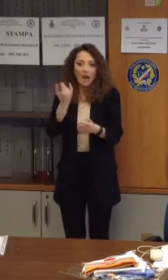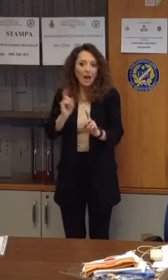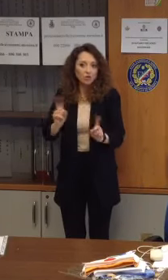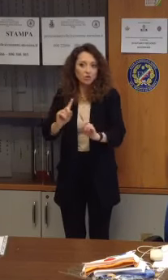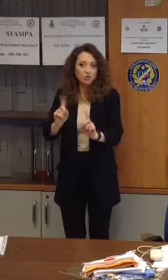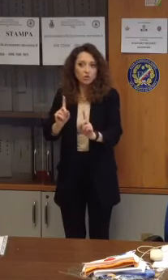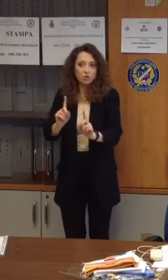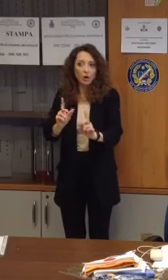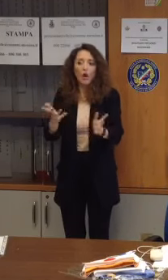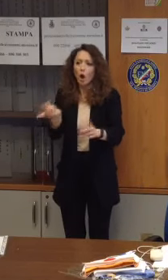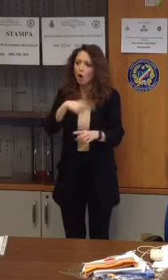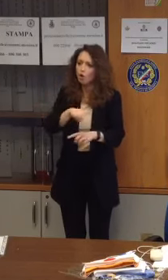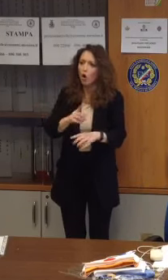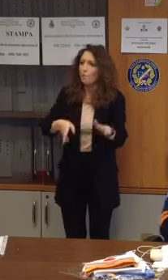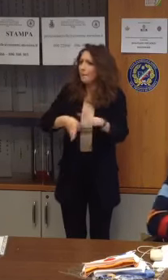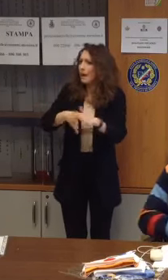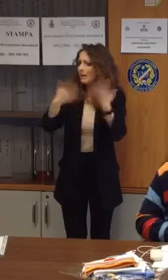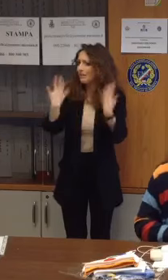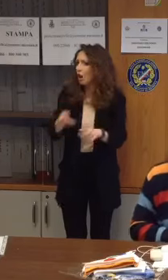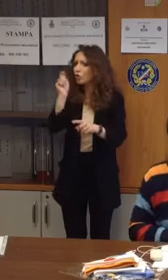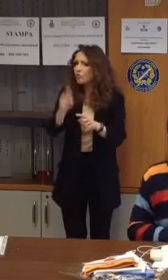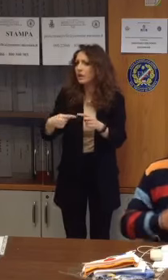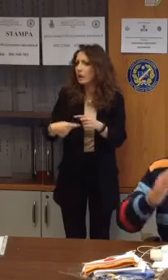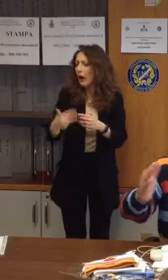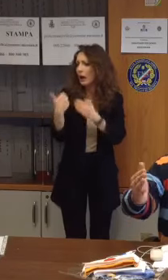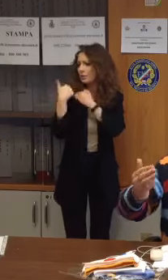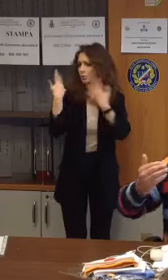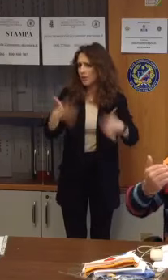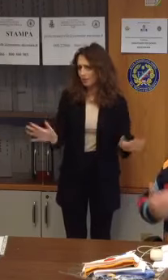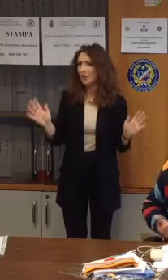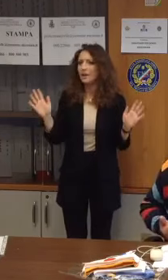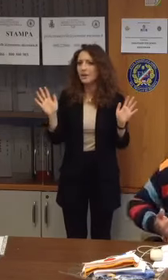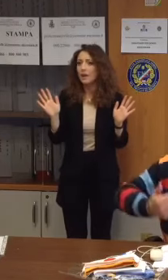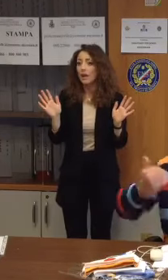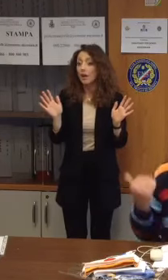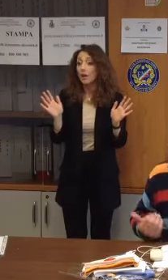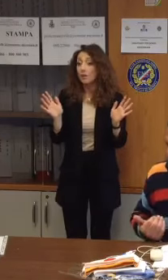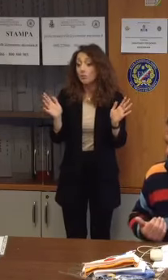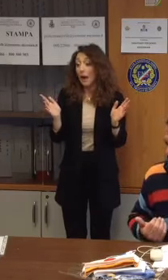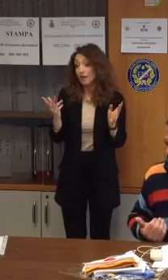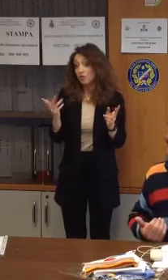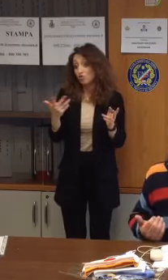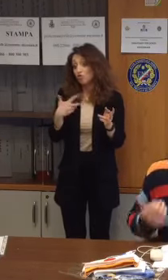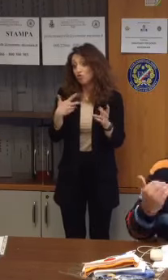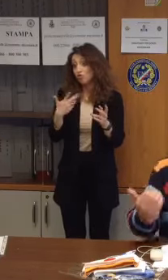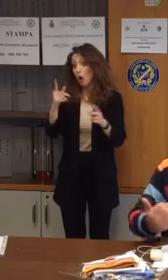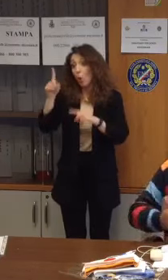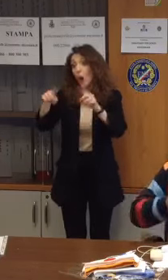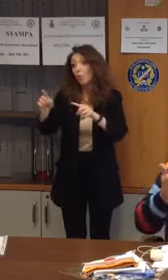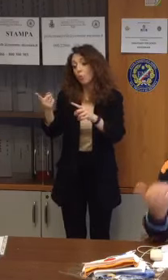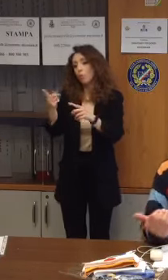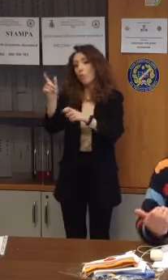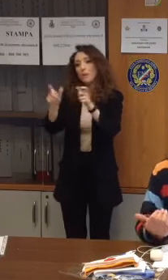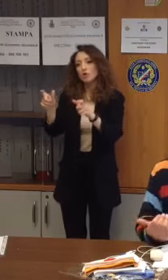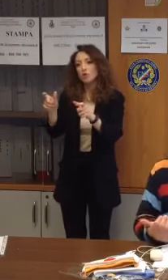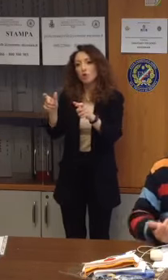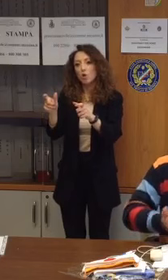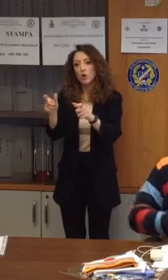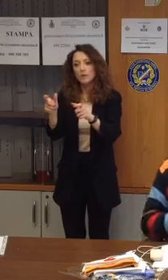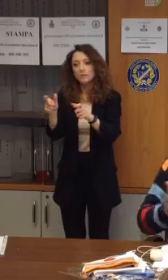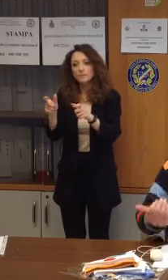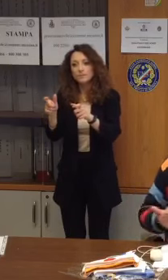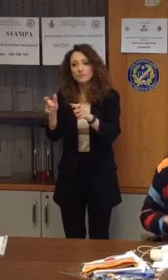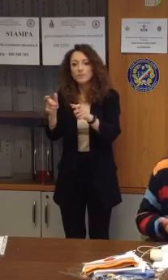noi siamo partiti oggi, ci siamo presi la responsabilità, e visto che qua ci sono sciacalli che fanno anche i confronti